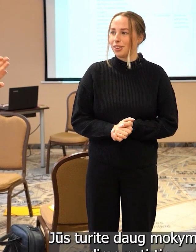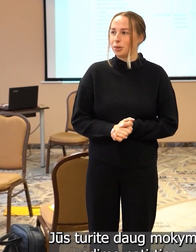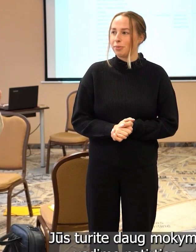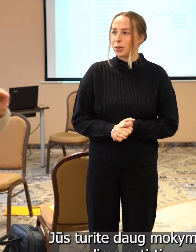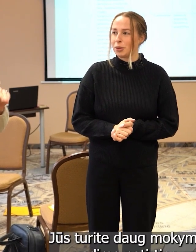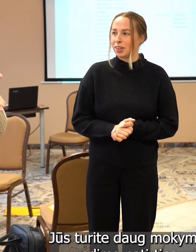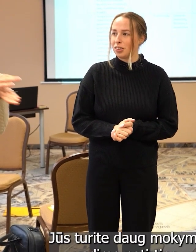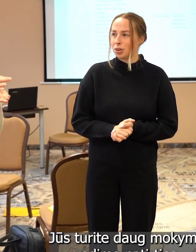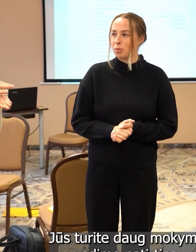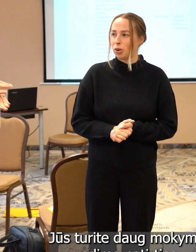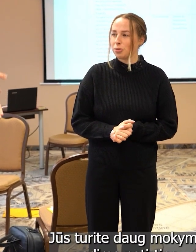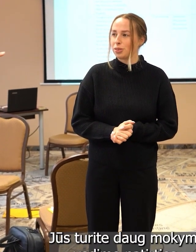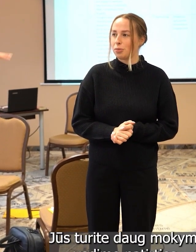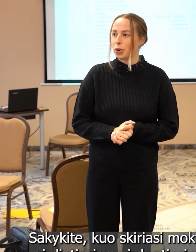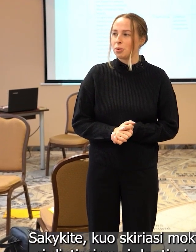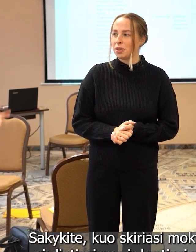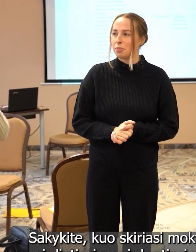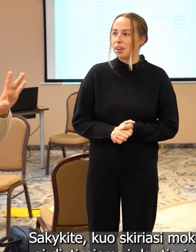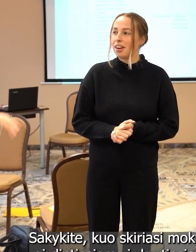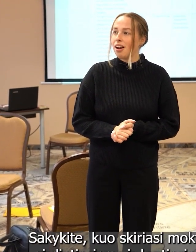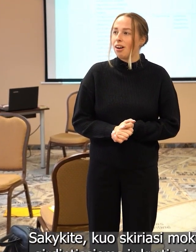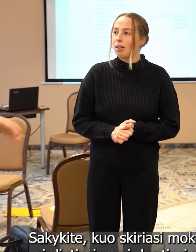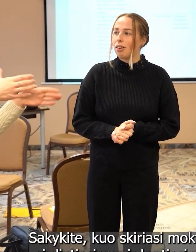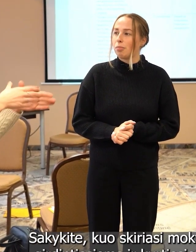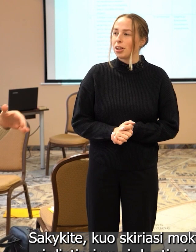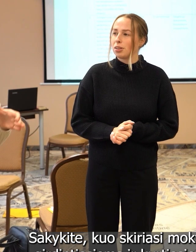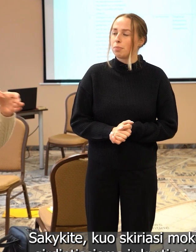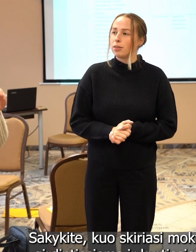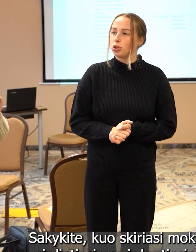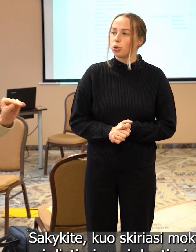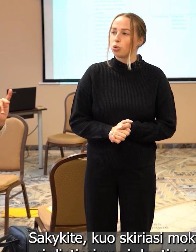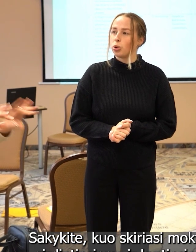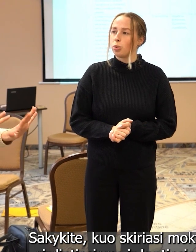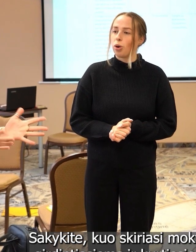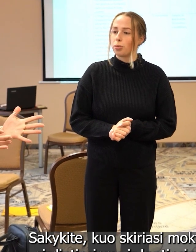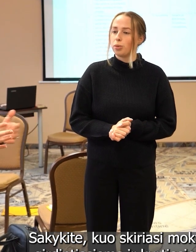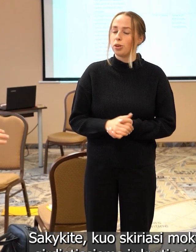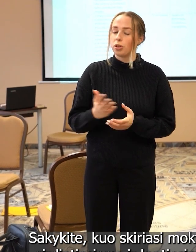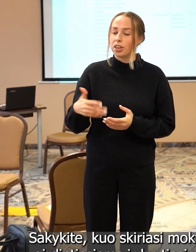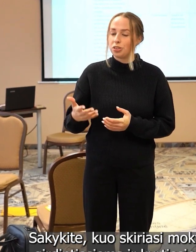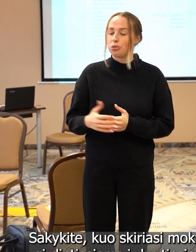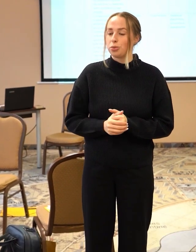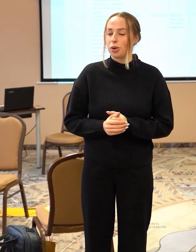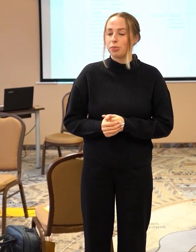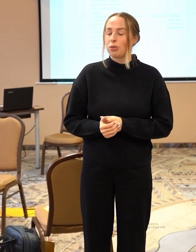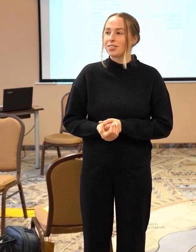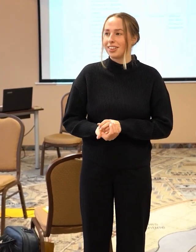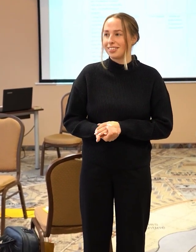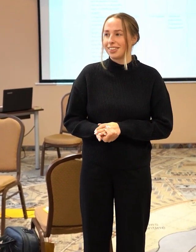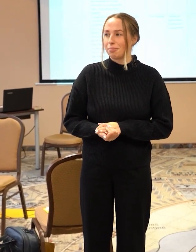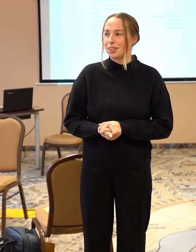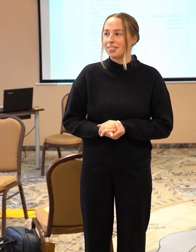Puiku, sako, jūs labai daug patirties turite mokymuose, mokymo vedime. Man, kaip pavyzdžiui, kurčiųjų ir girdinčiųjų mokymai,